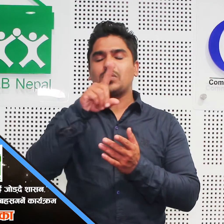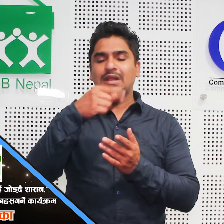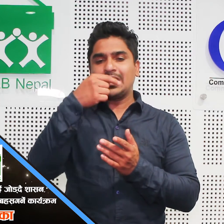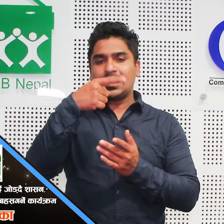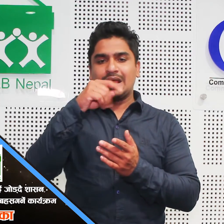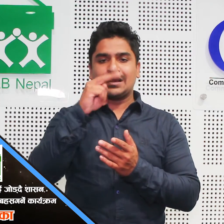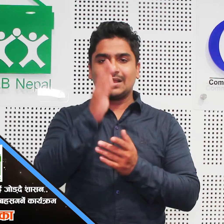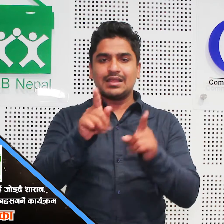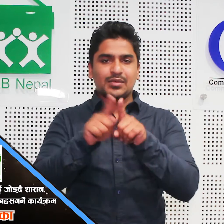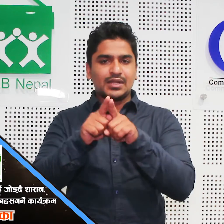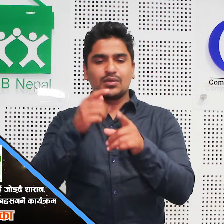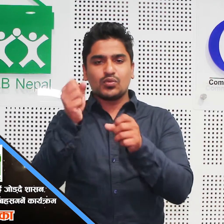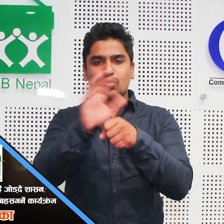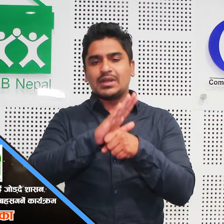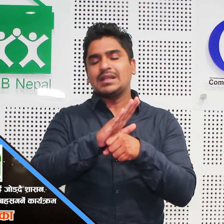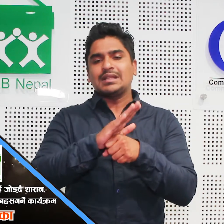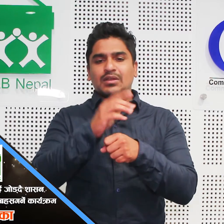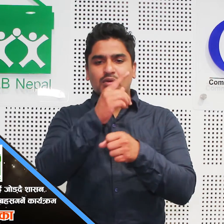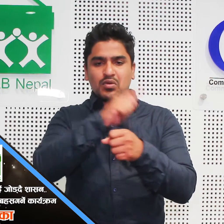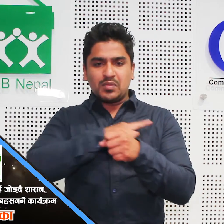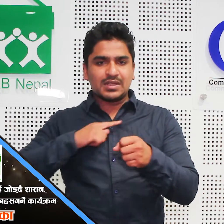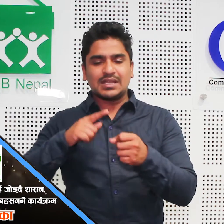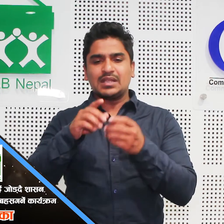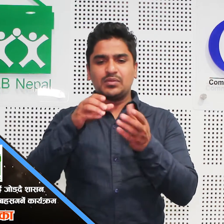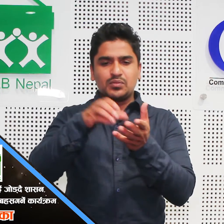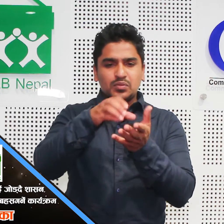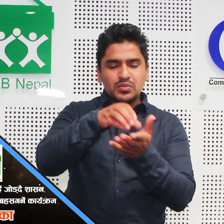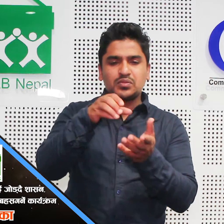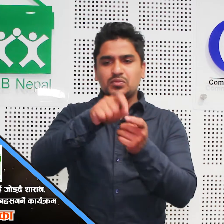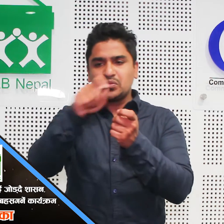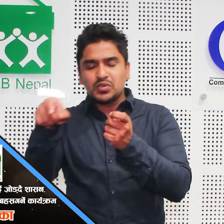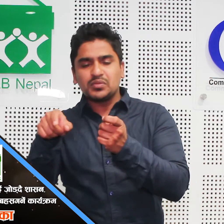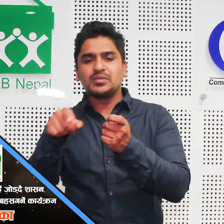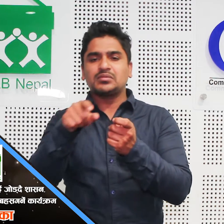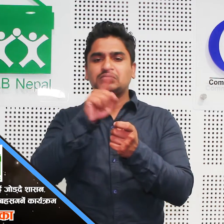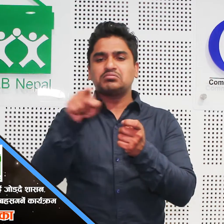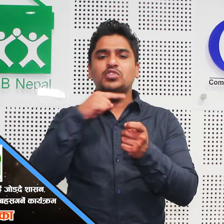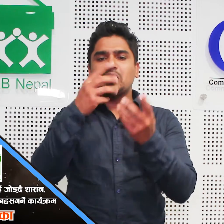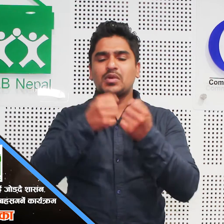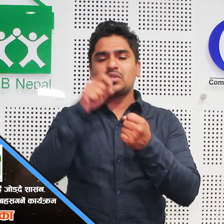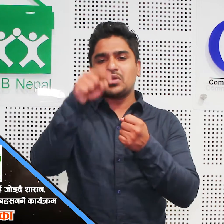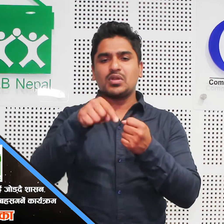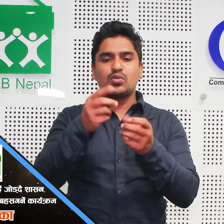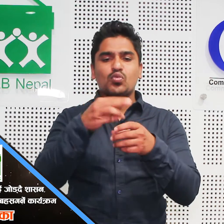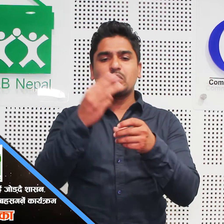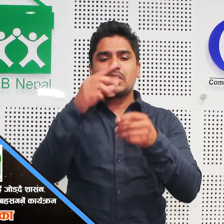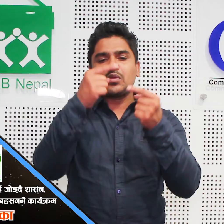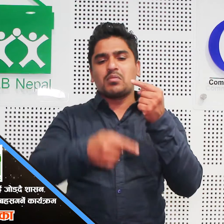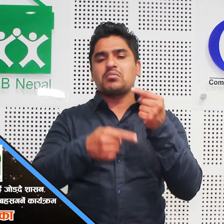महामारीका कारण कामदारदेखि बिउ मलखाद चल्ला तथा दाना समयमा सहज रूपमा नपाउँदा अहिले उत्पादन घटेको बताउनुहुन्छ। दाना